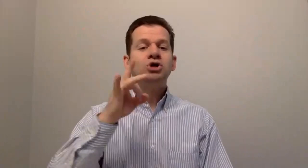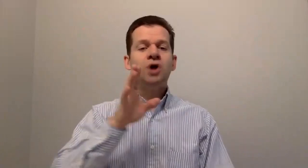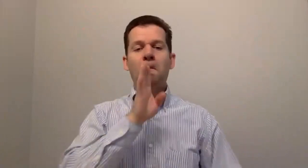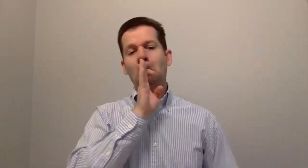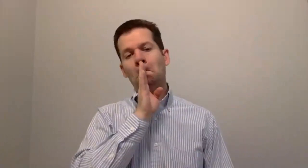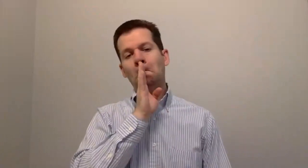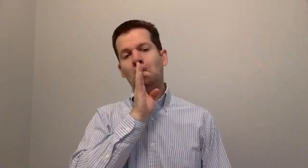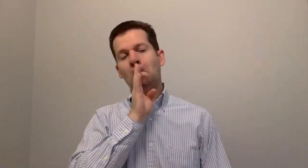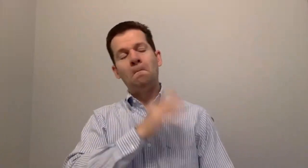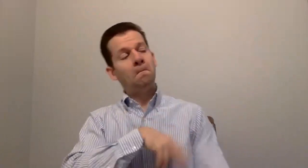só.